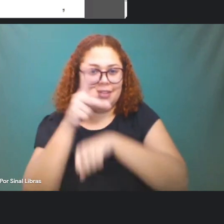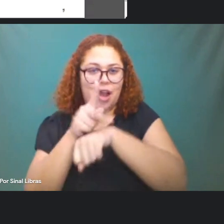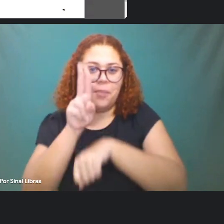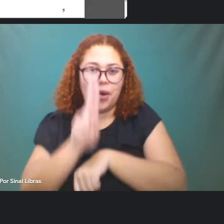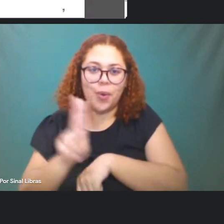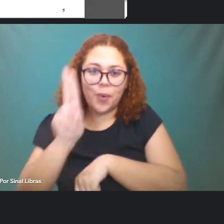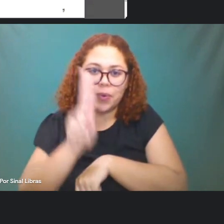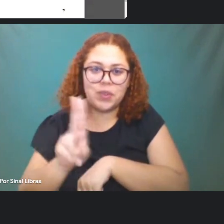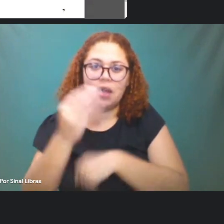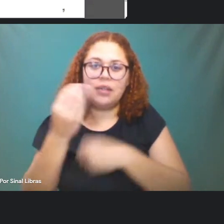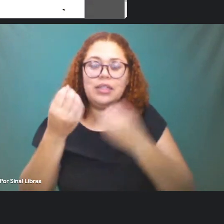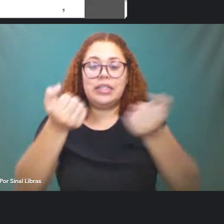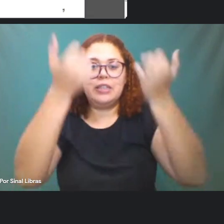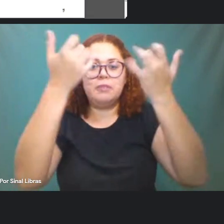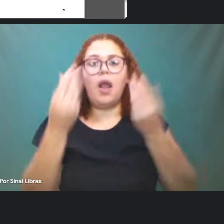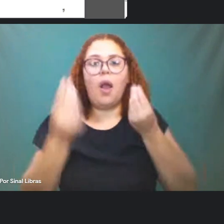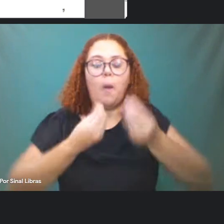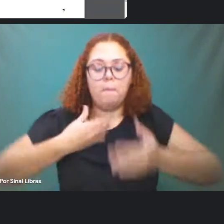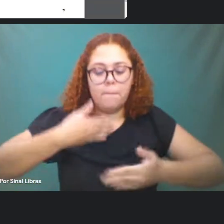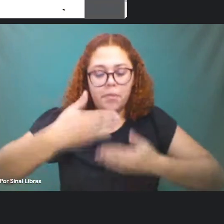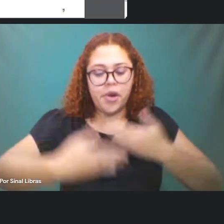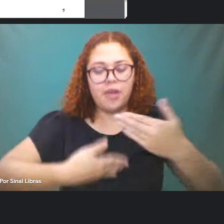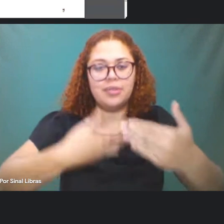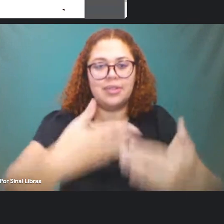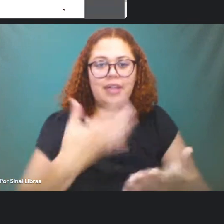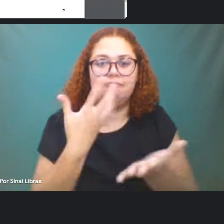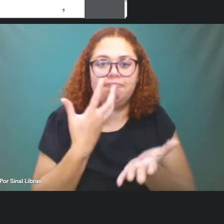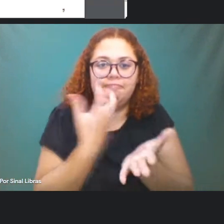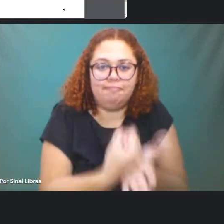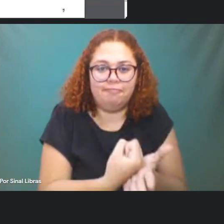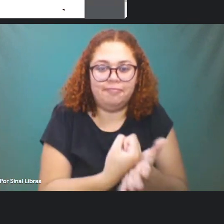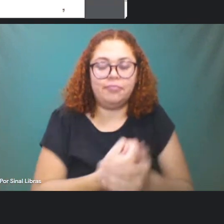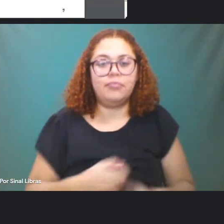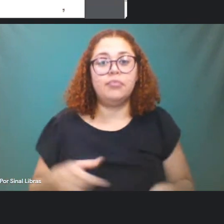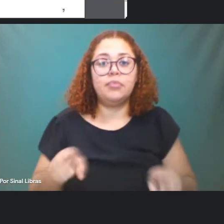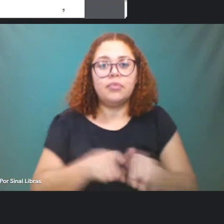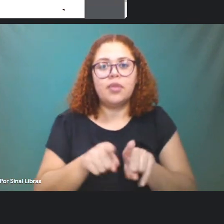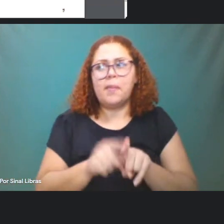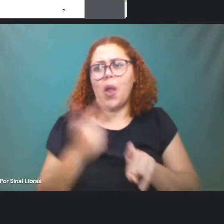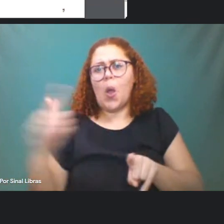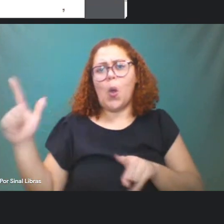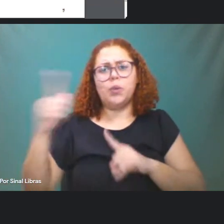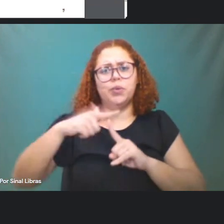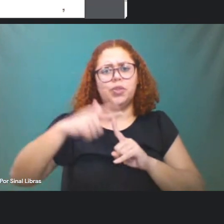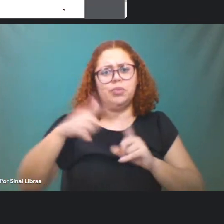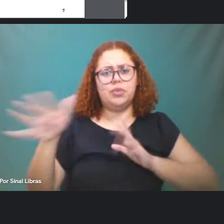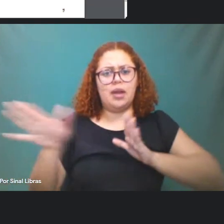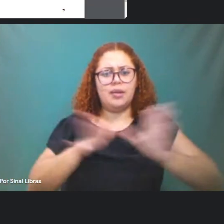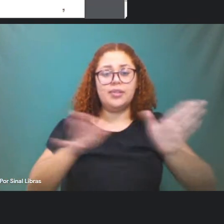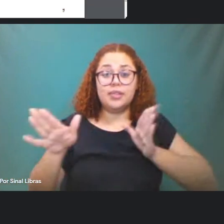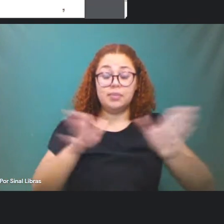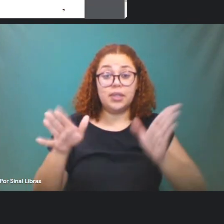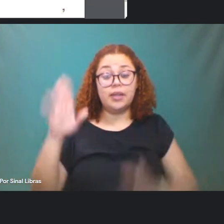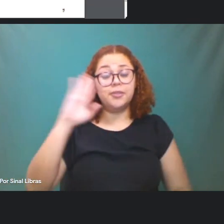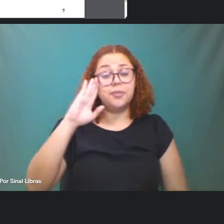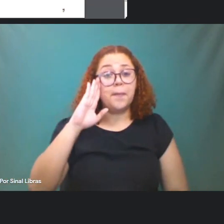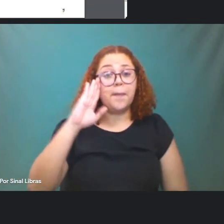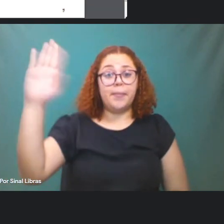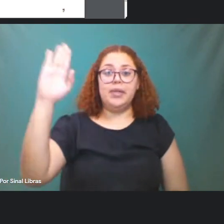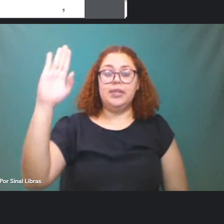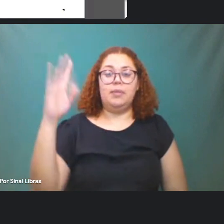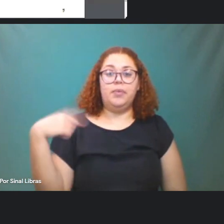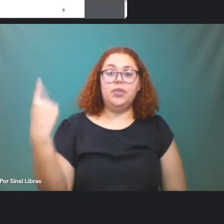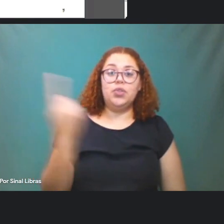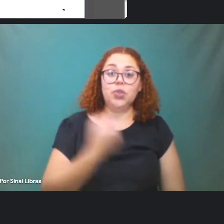esse processo, certo? E diversos outros tipos de acessibilidade, e principalmente aquelas que a gente quer que